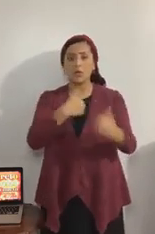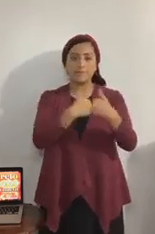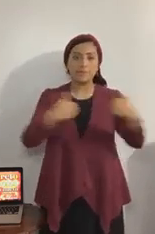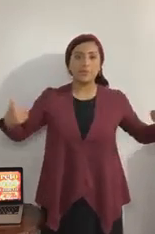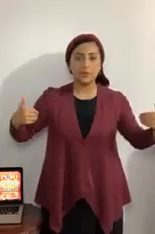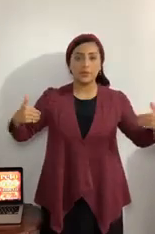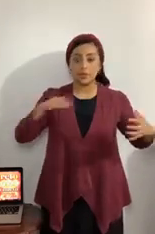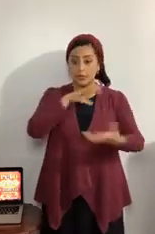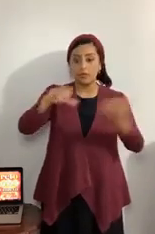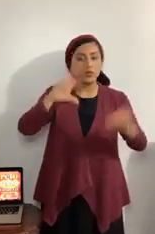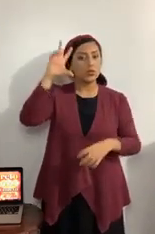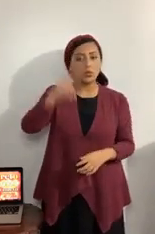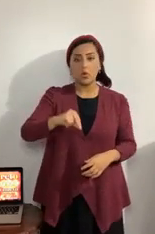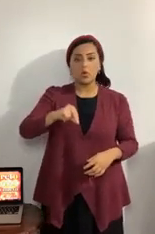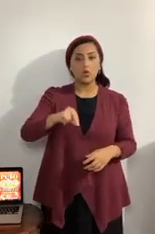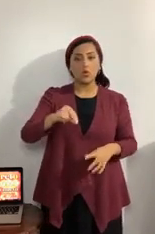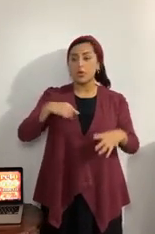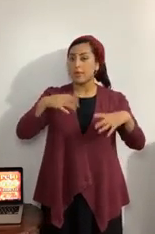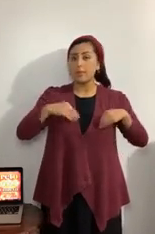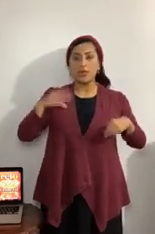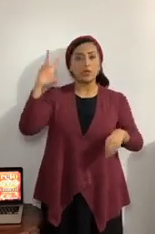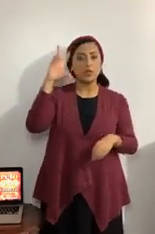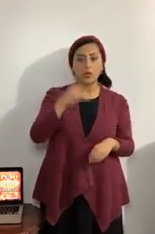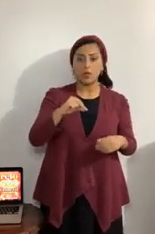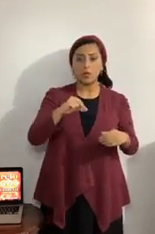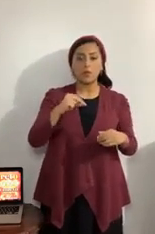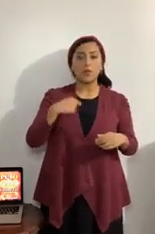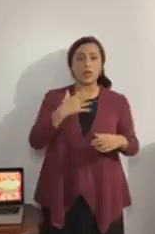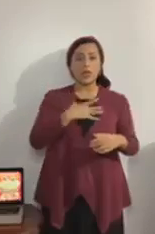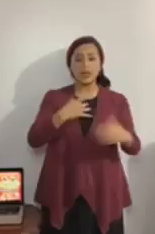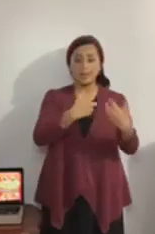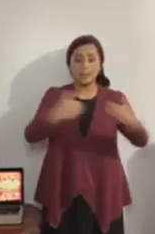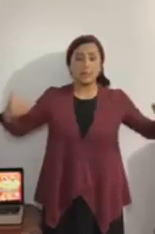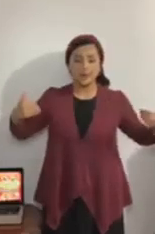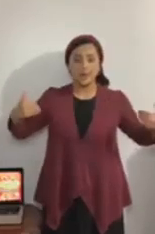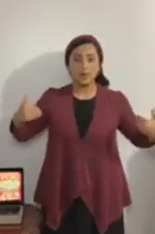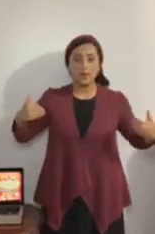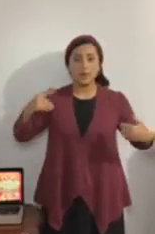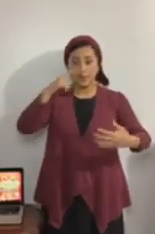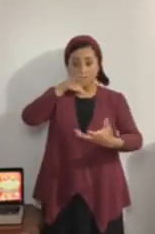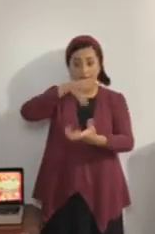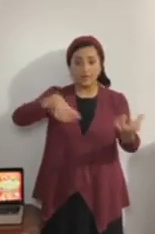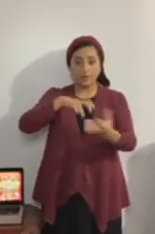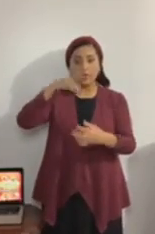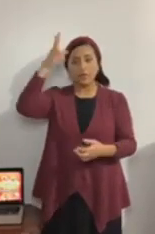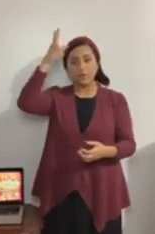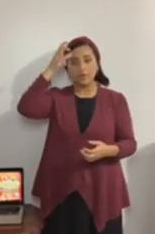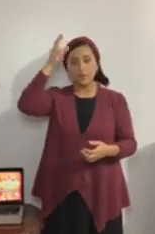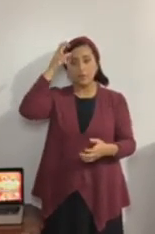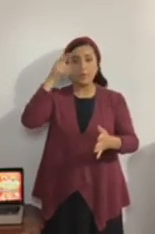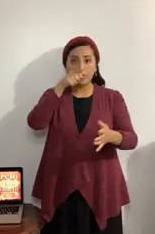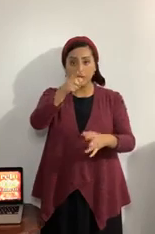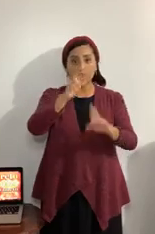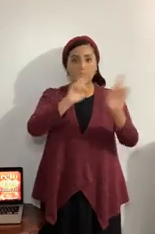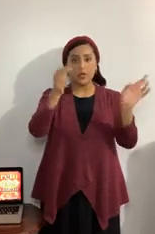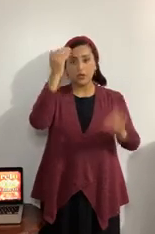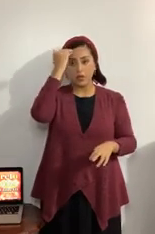manera. No aceptamos mezclar verdad con mentira, porque eso es de Hasatán. Entonces, así tú ya sabes si eres parte del remanente o